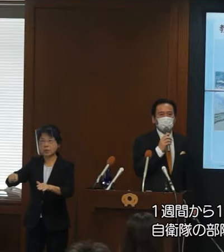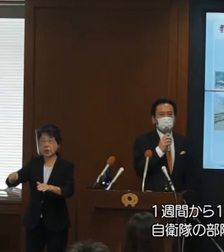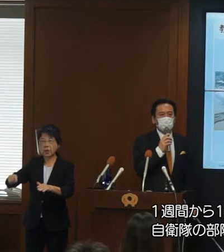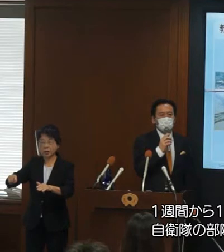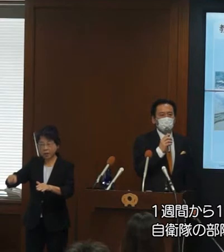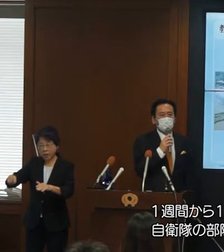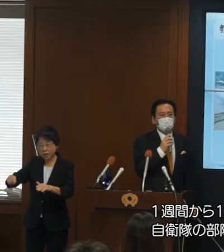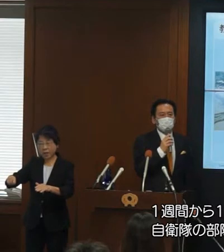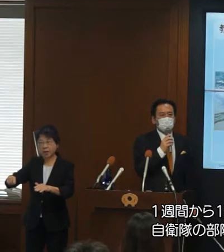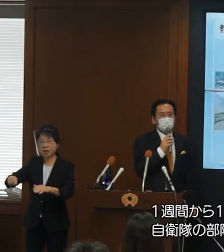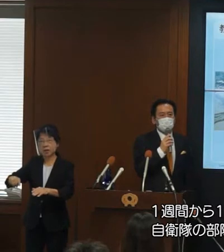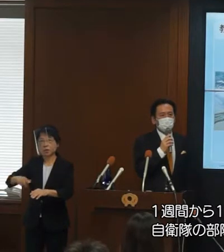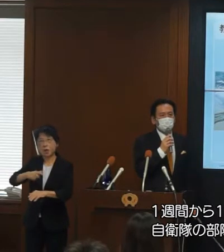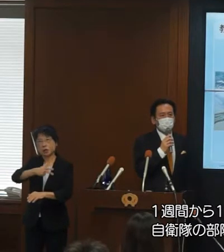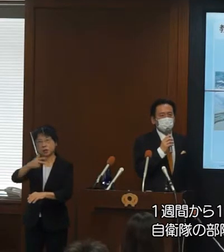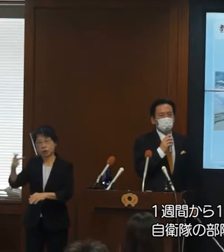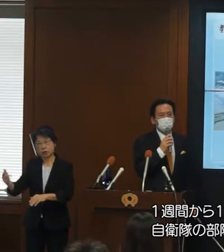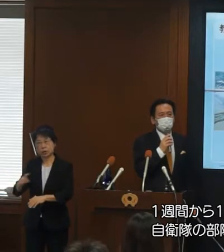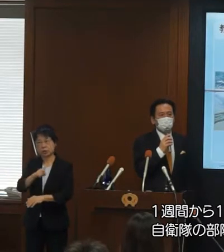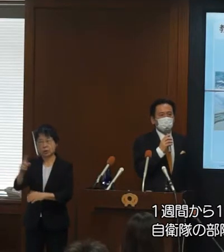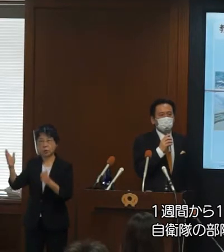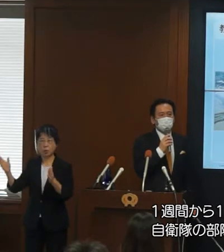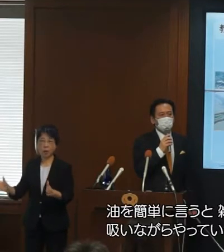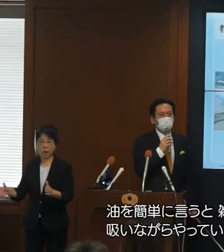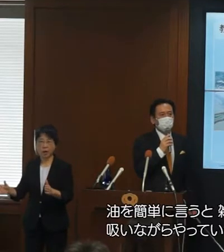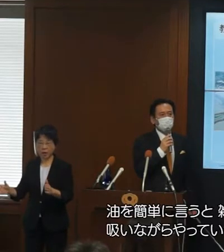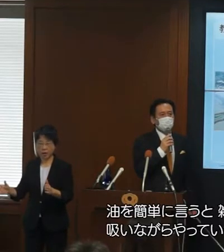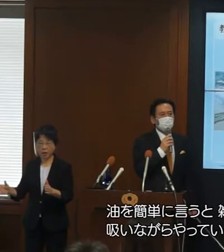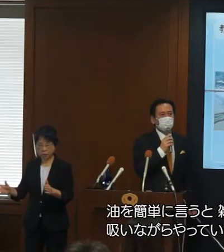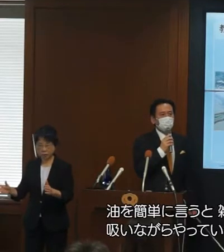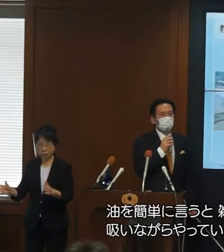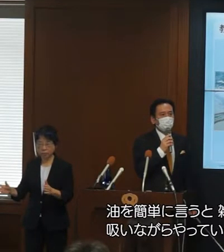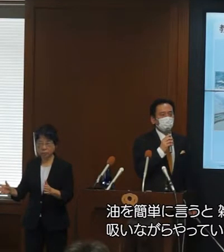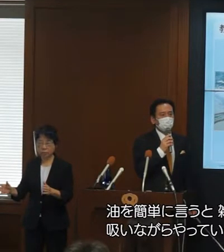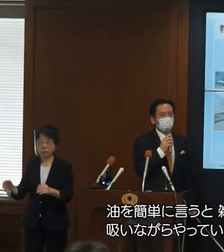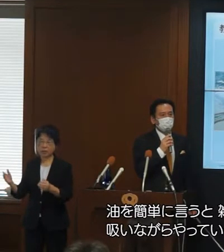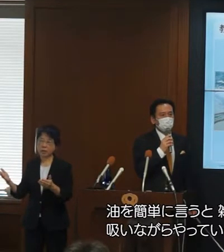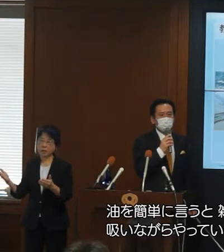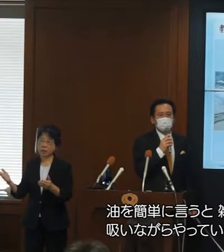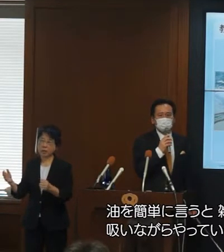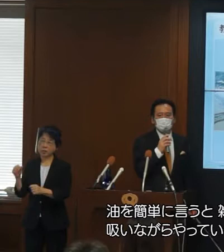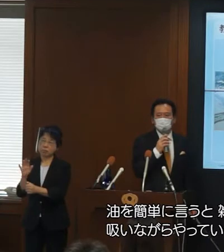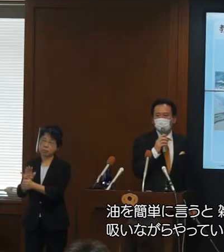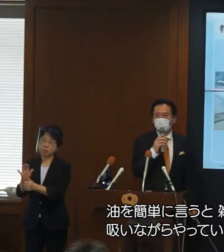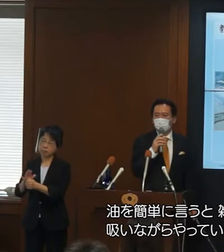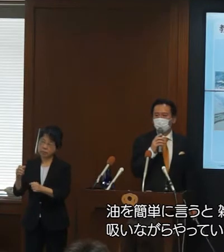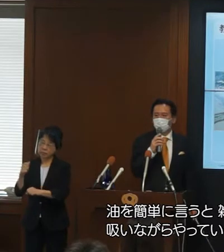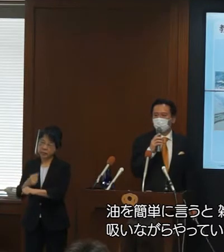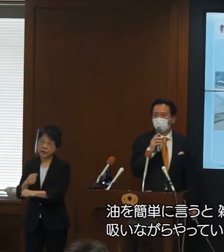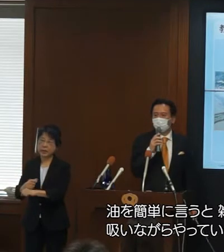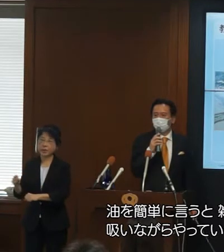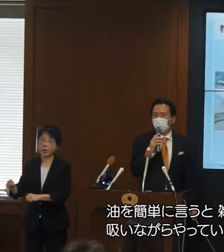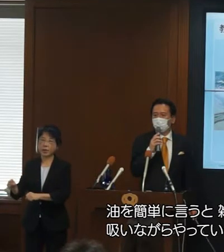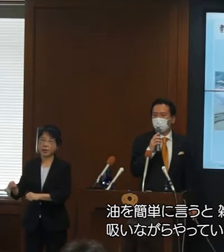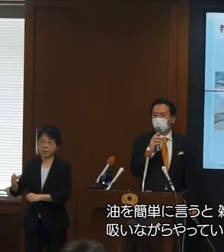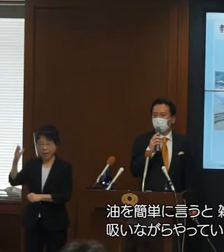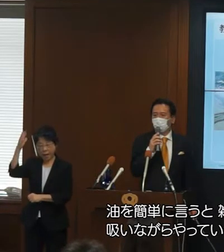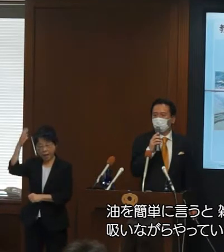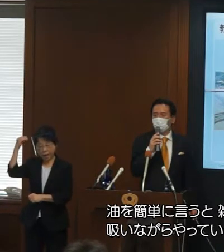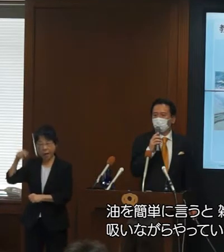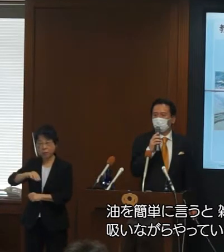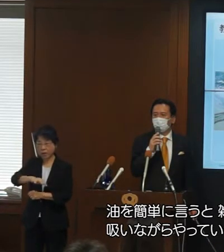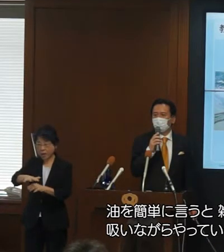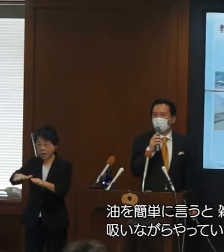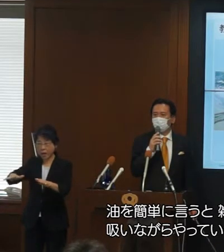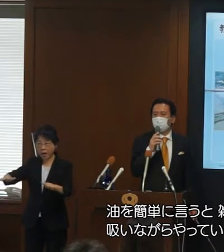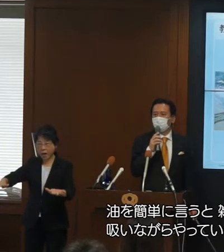間から10日前後自衛隊の部隊も一緒になってですね、この油をこう簡単に言うと雑巾かとかい